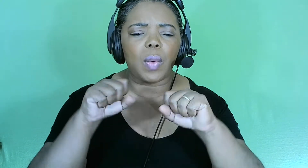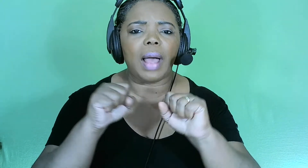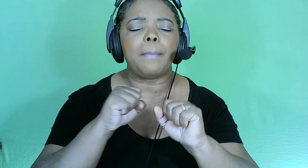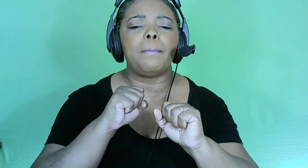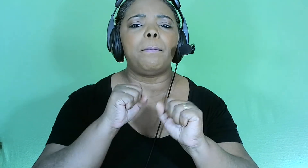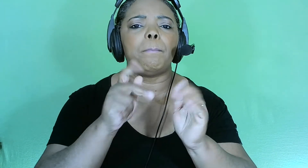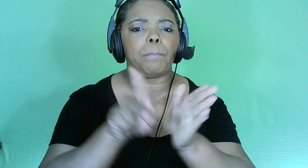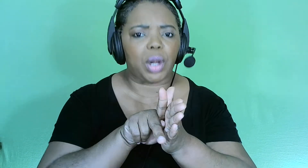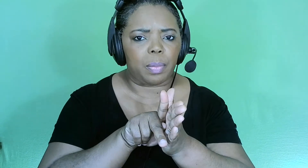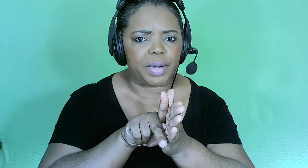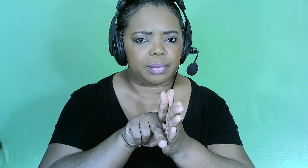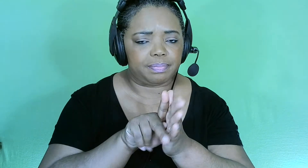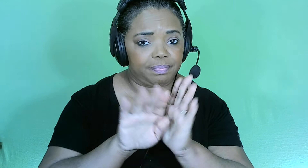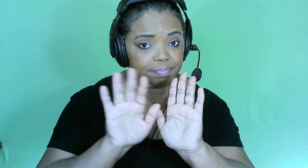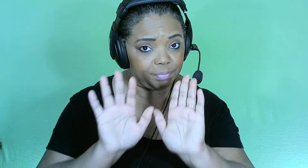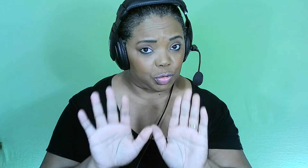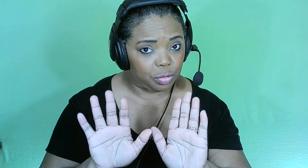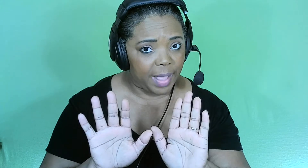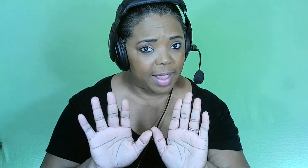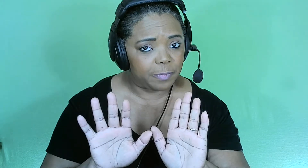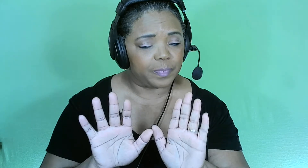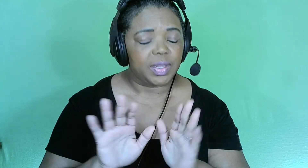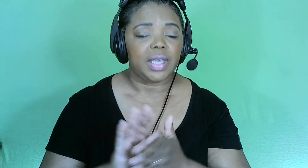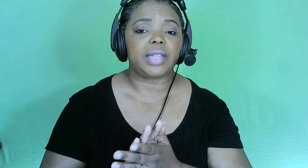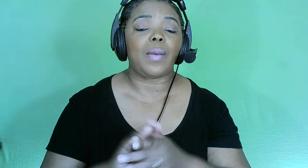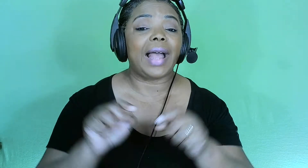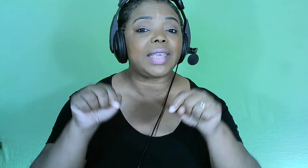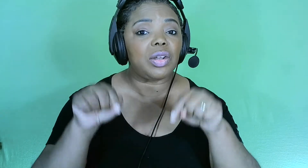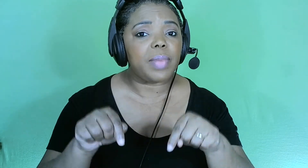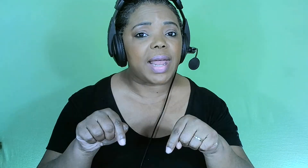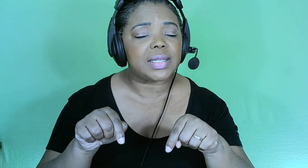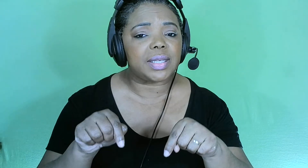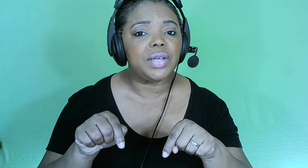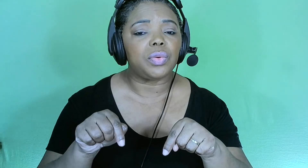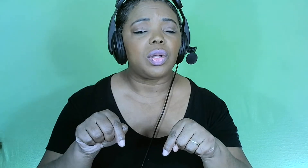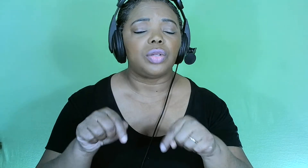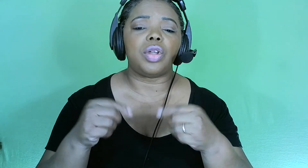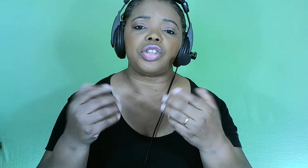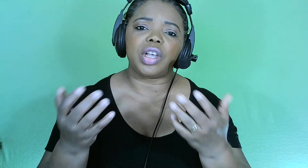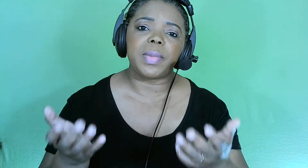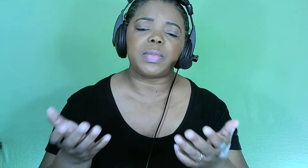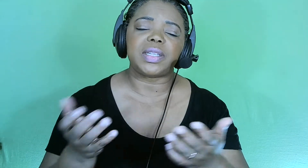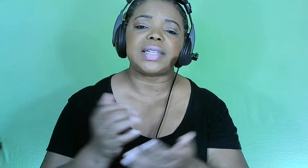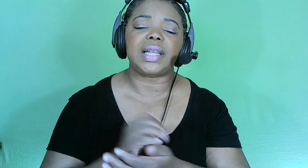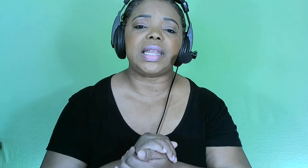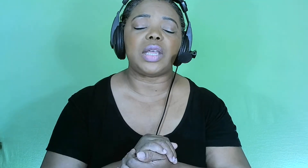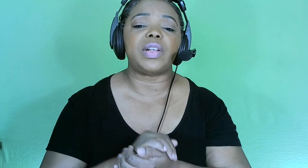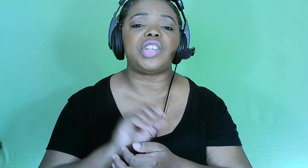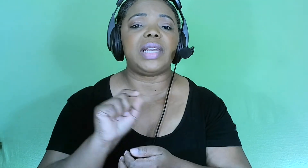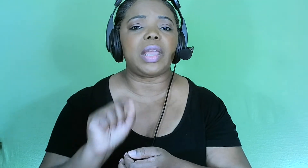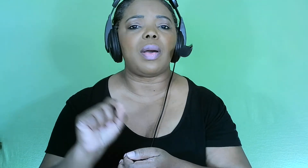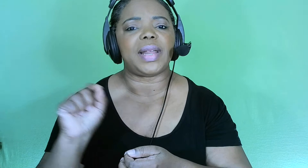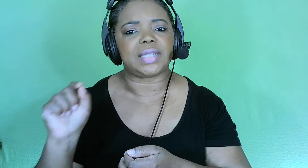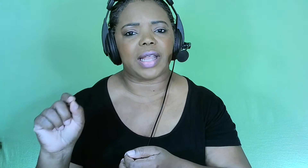língua própria, tudo bem? Então, aqui no Brasil, nós chamamos essa língua de Língua Brasileira